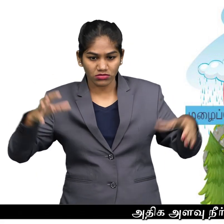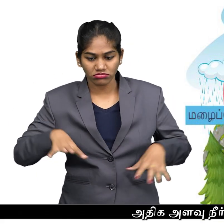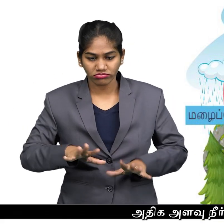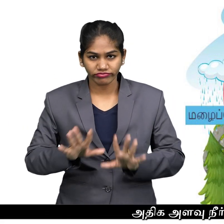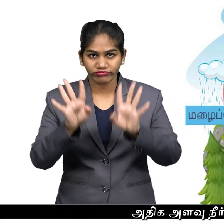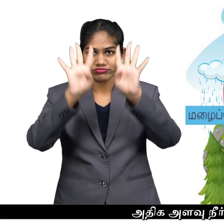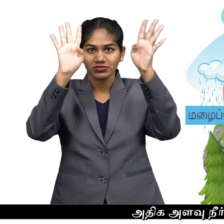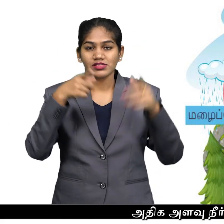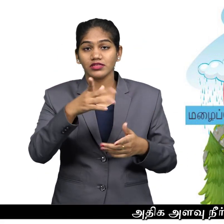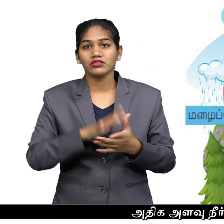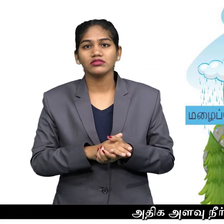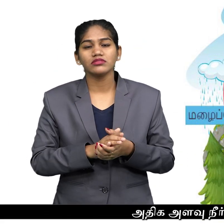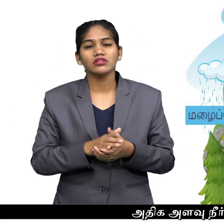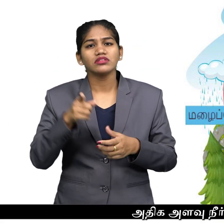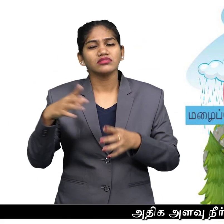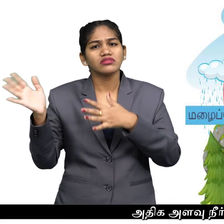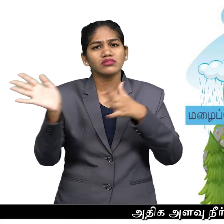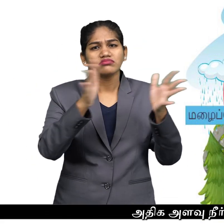செல்கிறது.